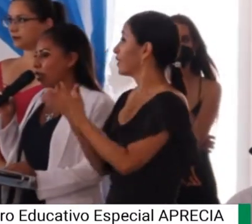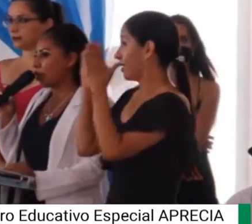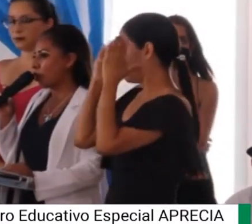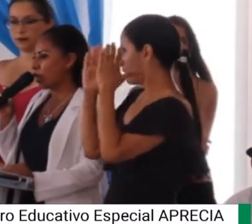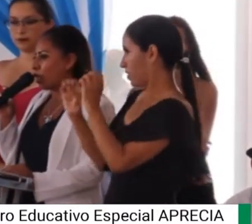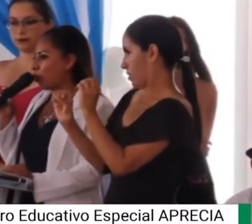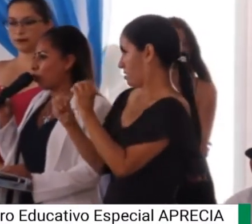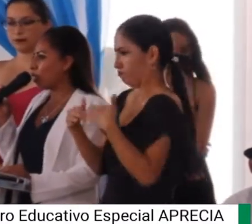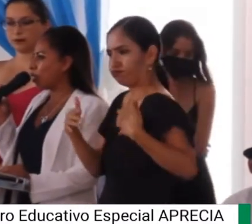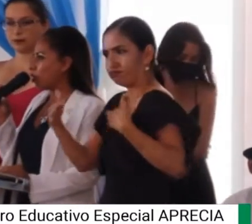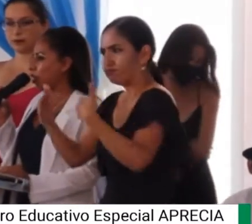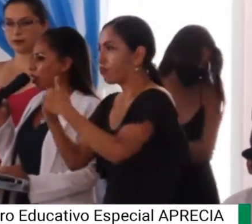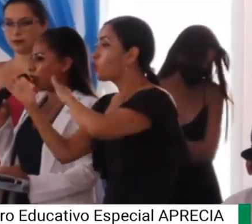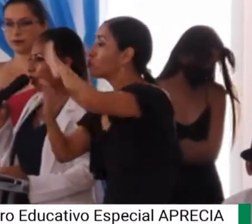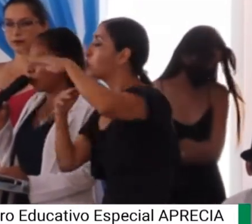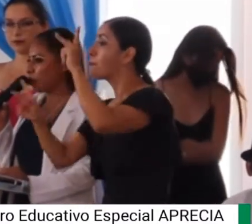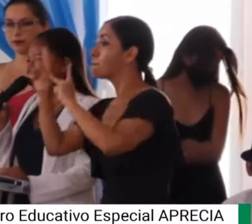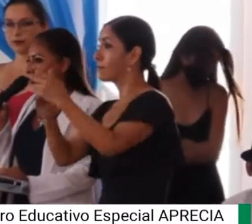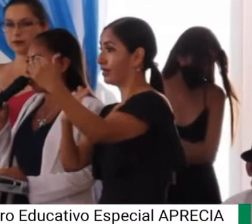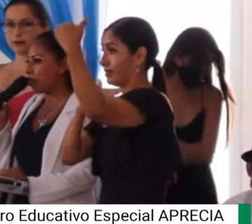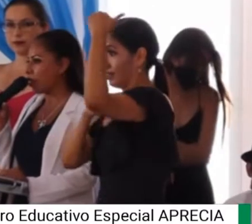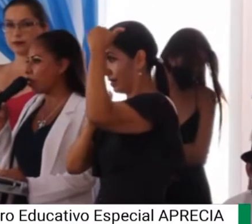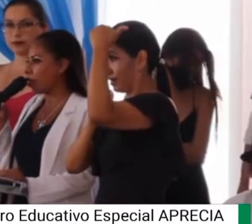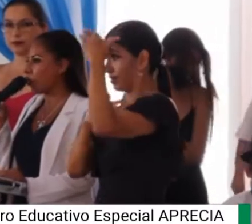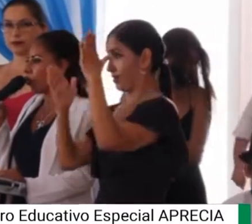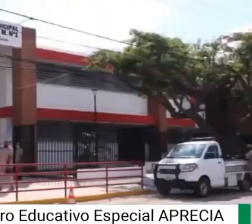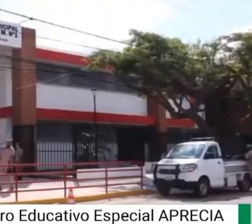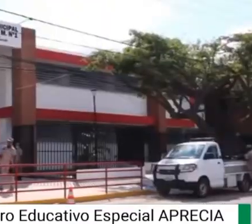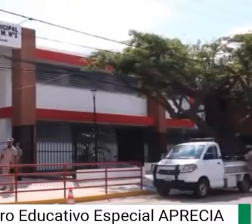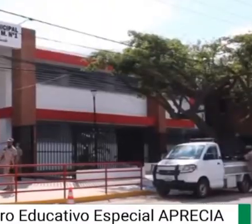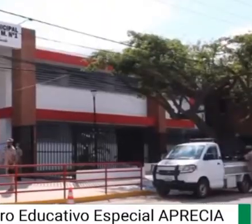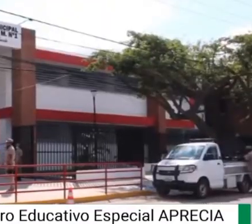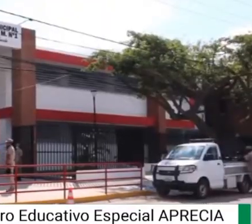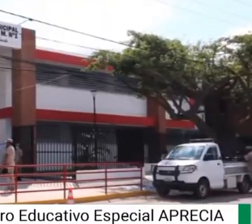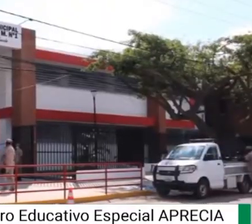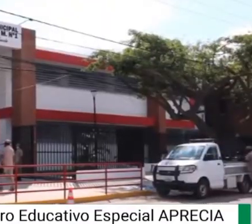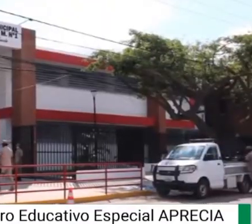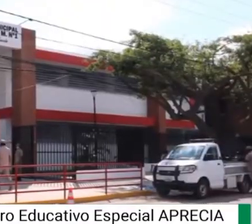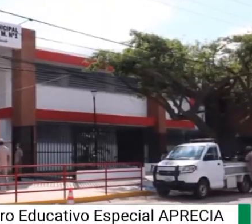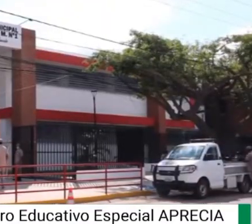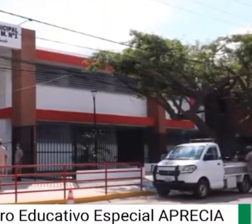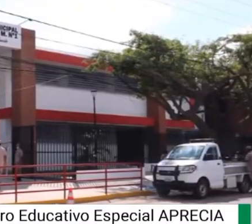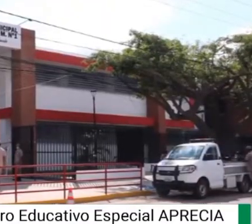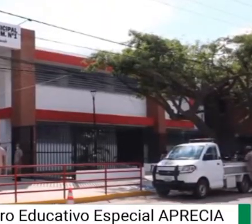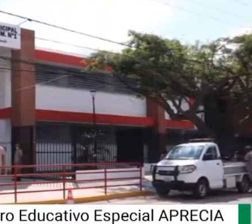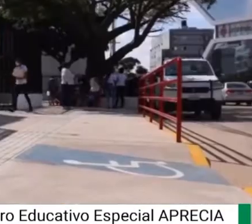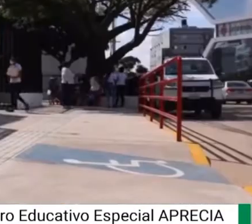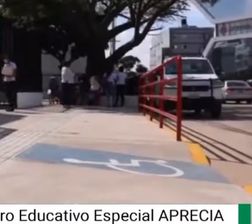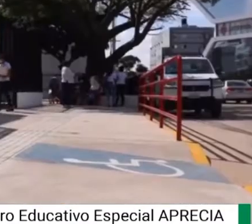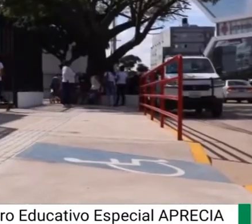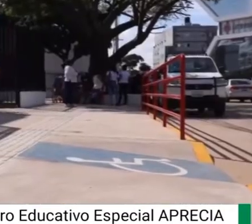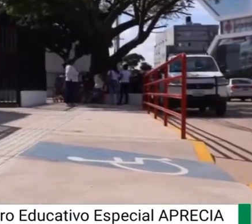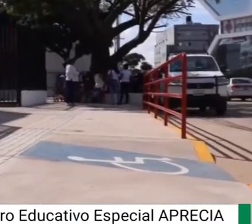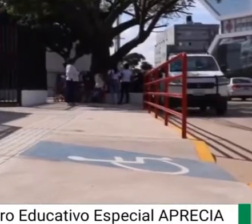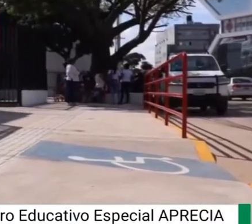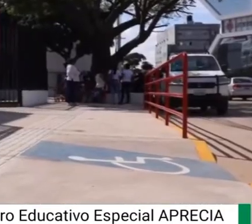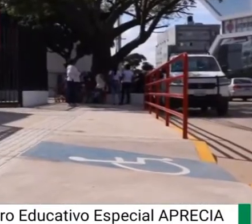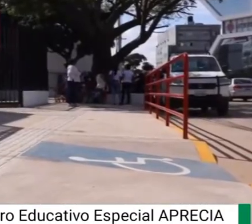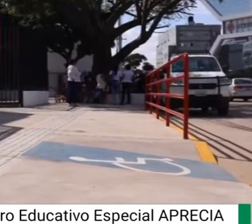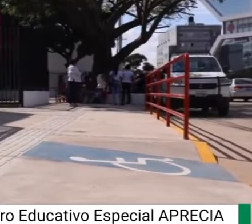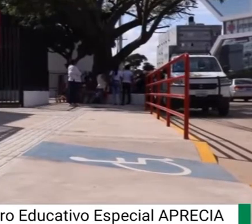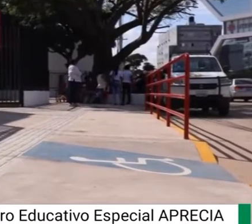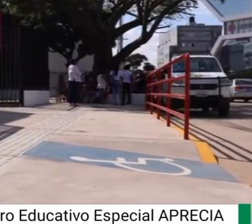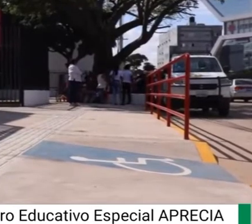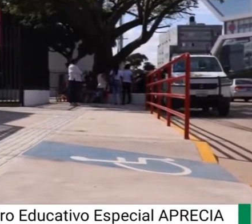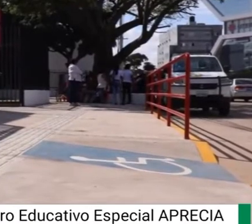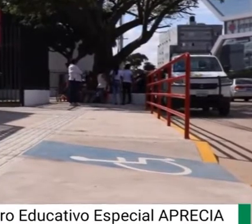atenderlos. Toda la población de Santa Cruz es atendida por nuestra institución. Nos sentimos muy contentos y a nombre de todo el